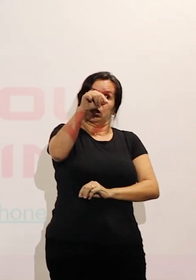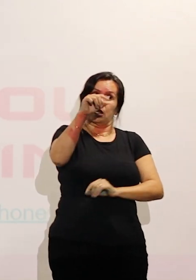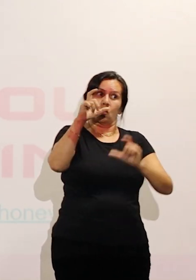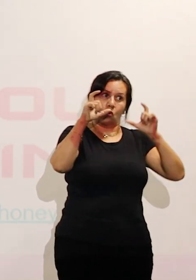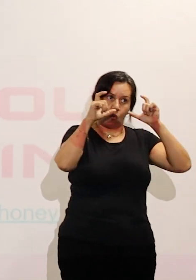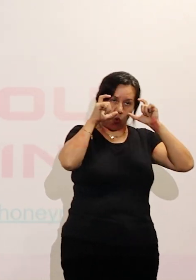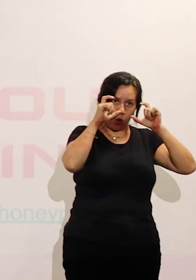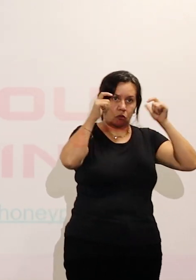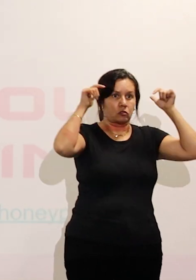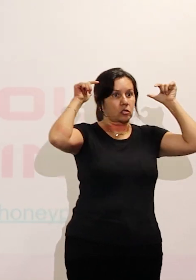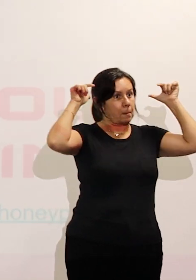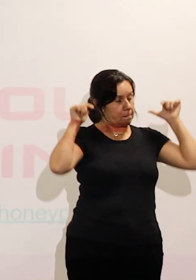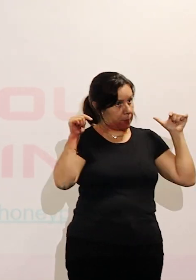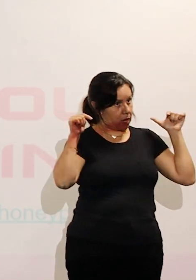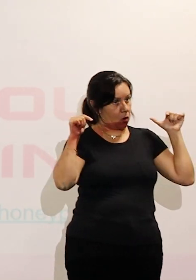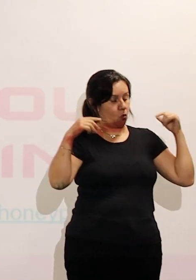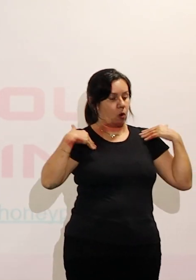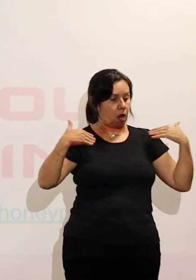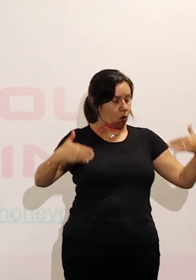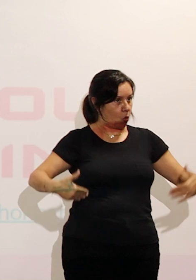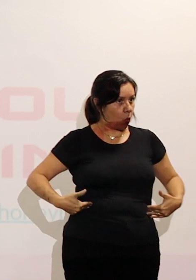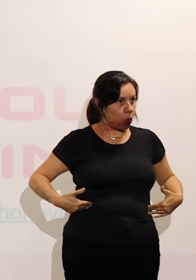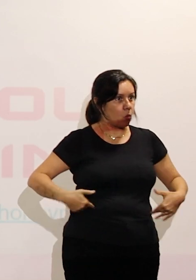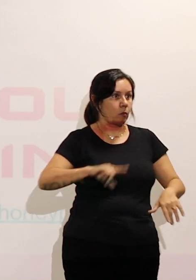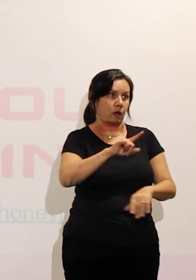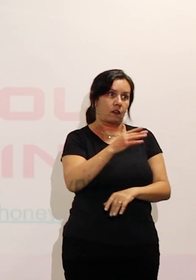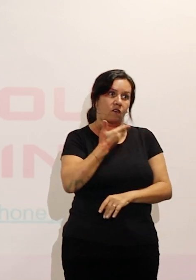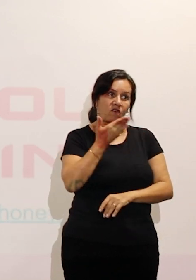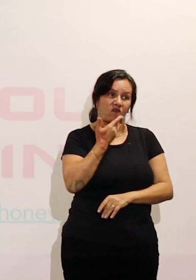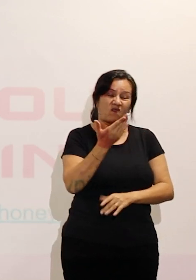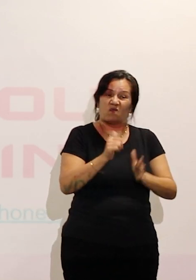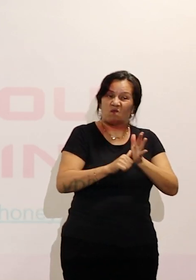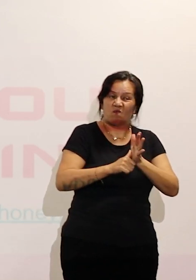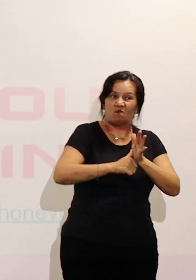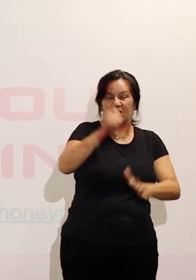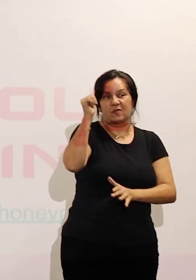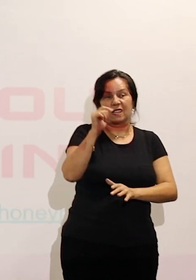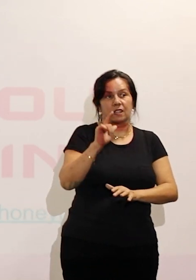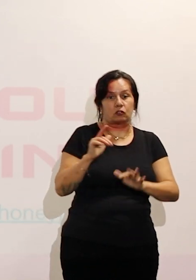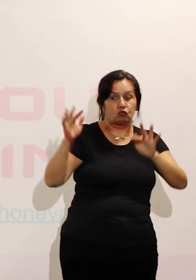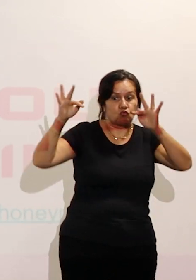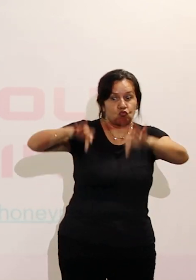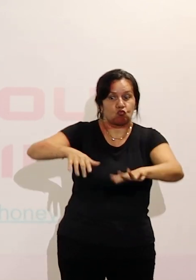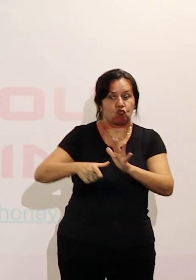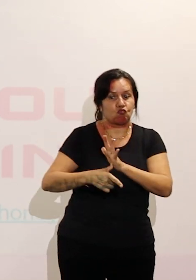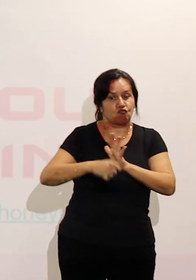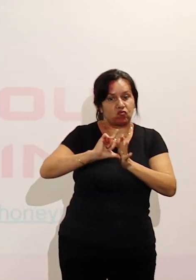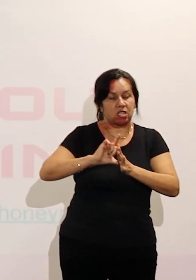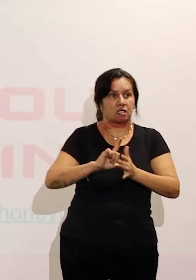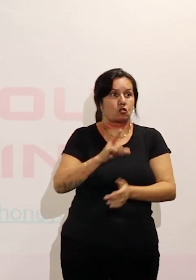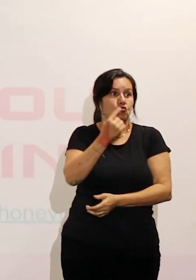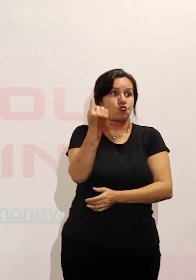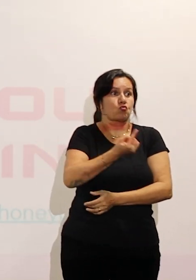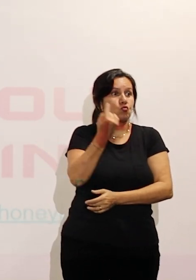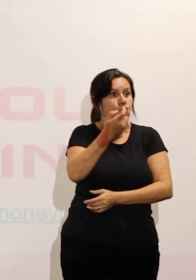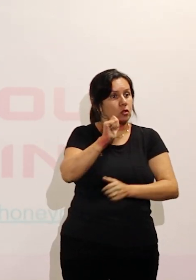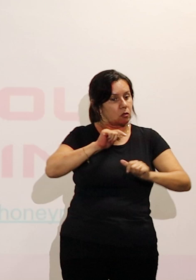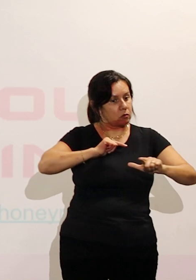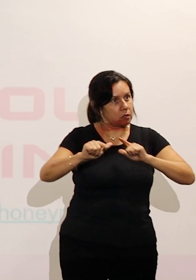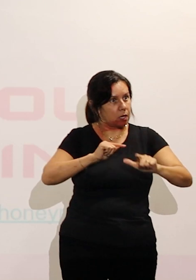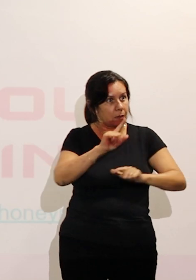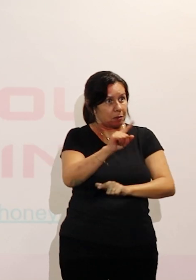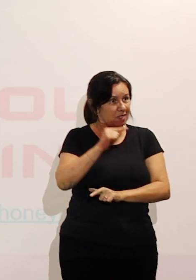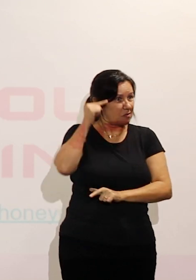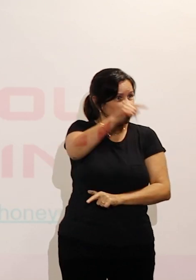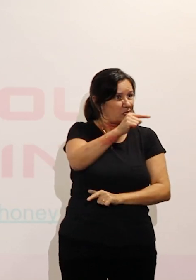ter chapéu, a cor da roupa, etc., no final você já saiu com uma personagem que é finalizada numa técnica onde você consegue editar